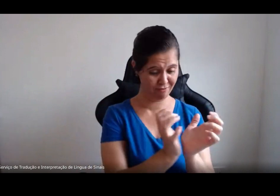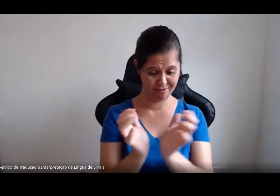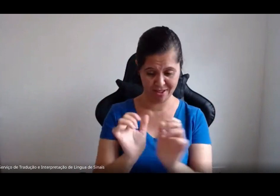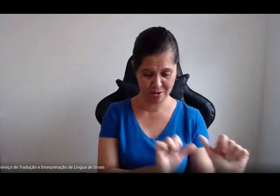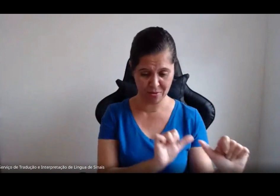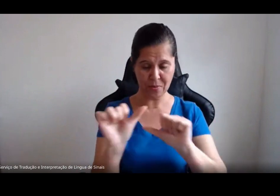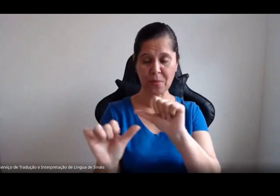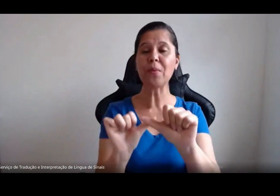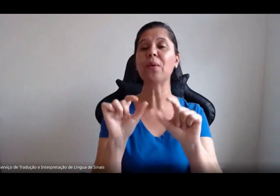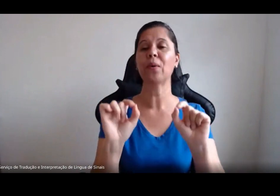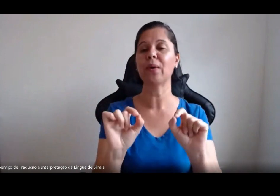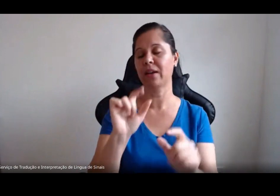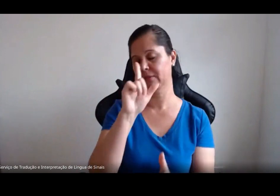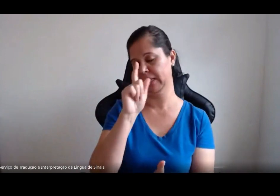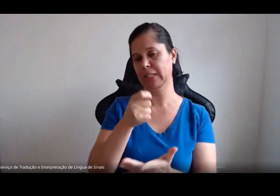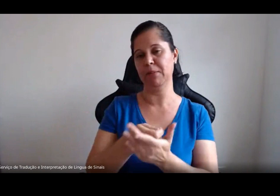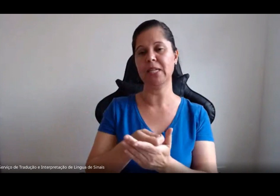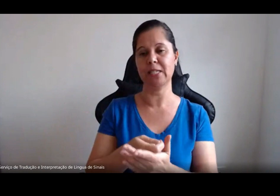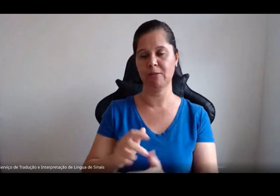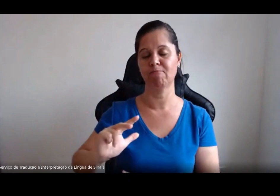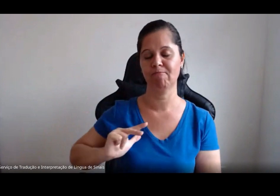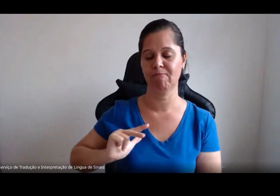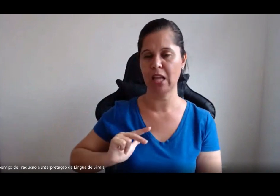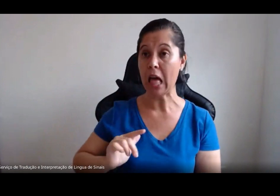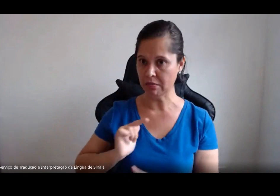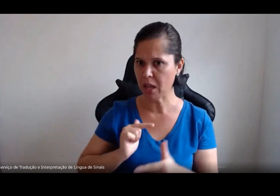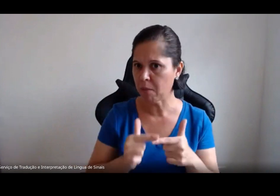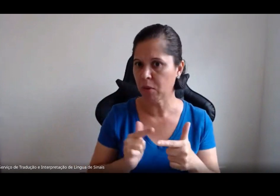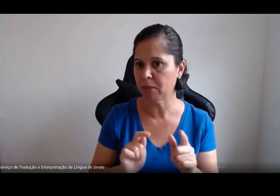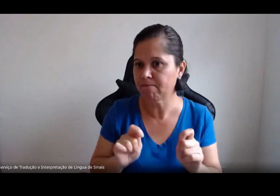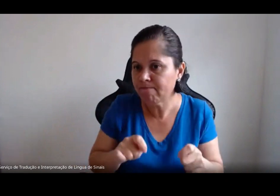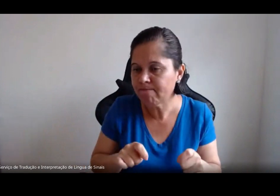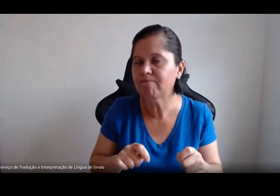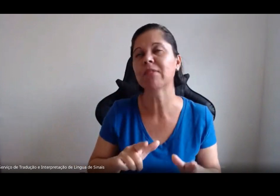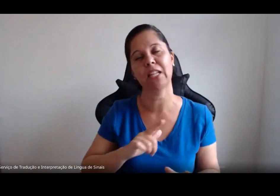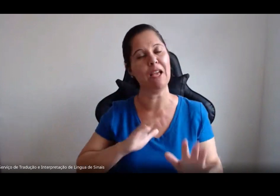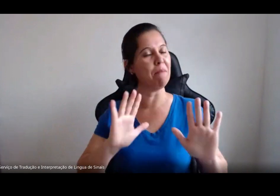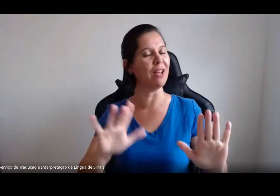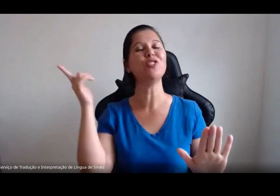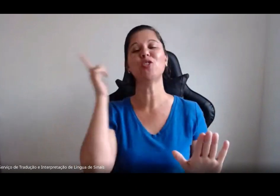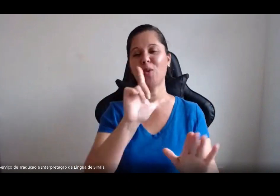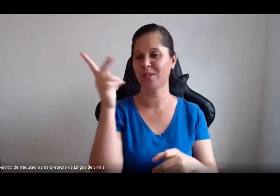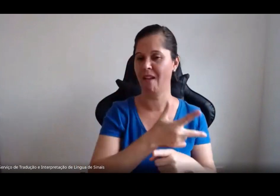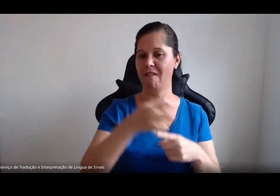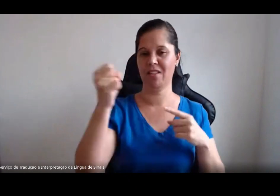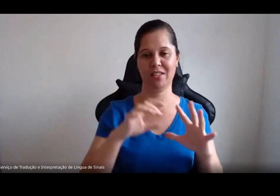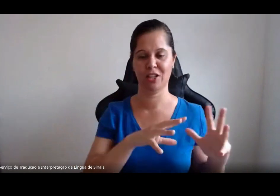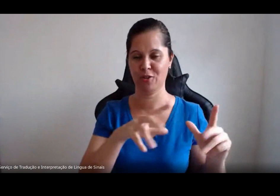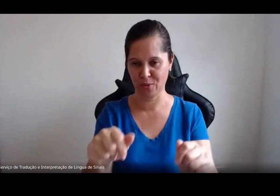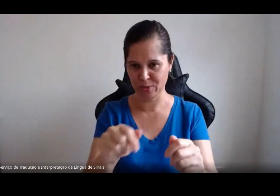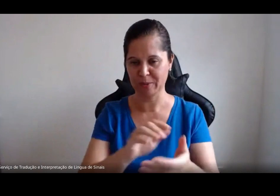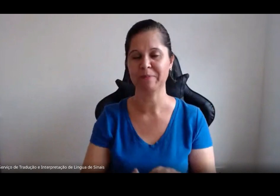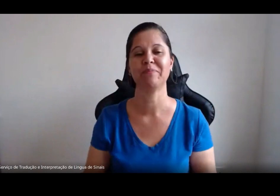considerei, estão na contramão dos determinismos sociais. Isso causa problemas? Causa. Mas a gente vai